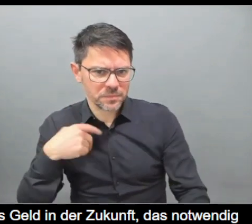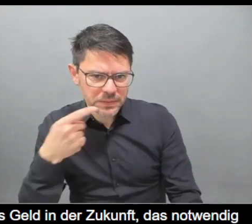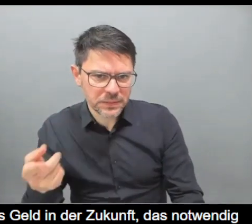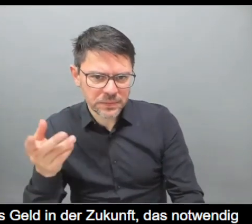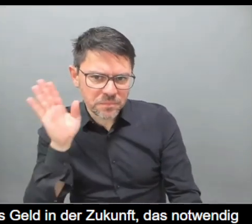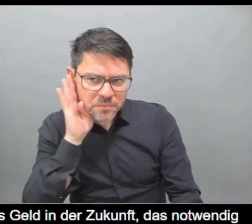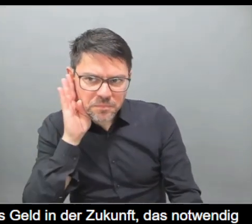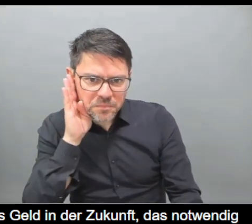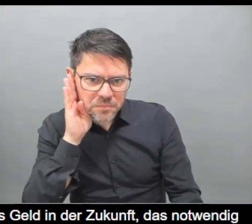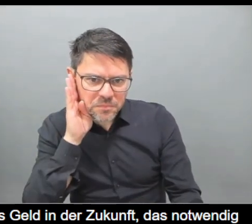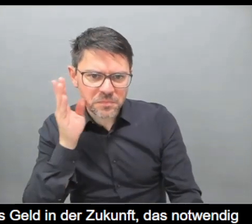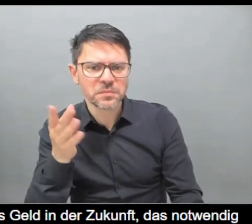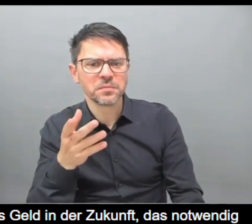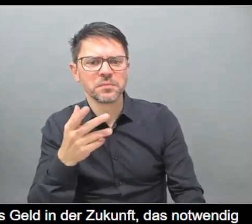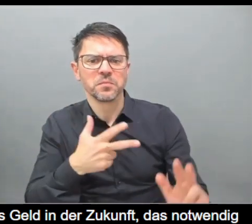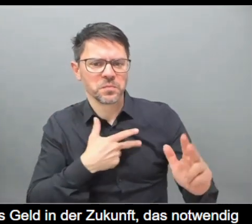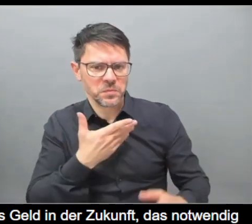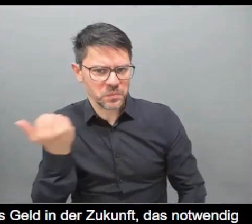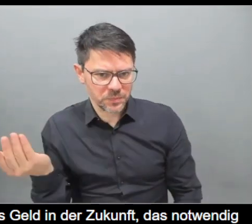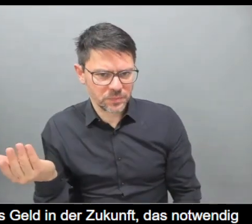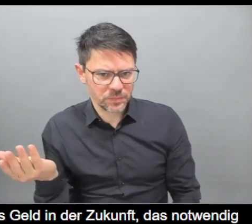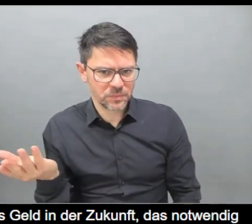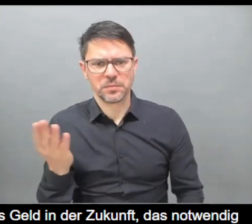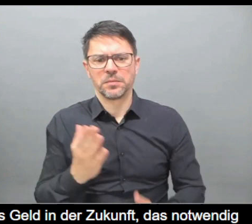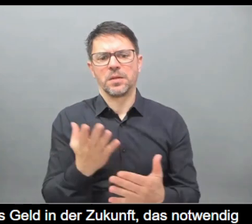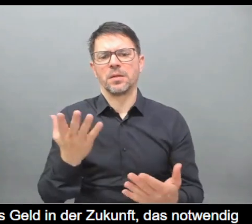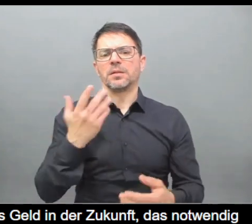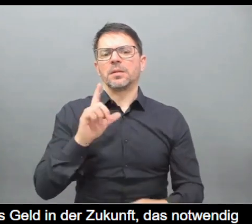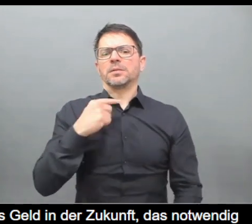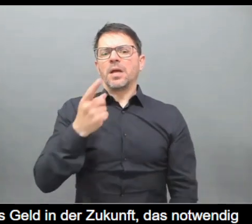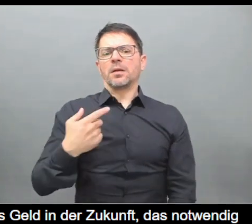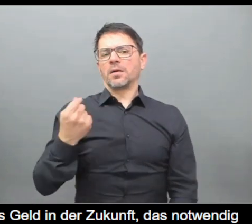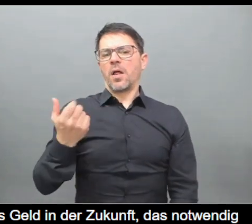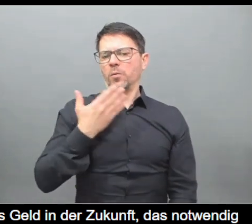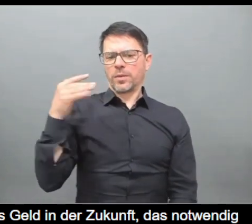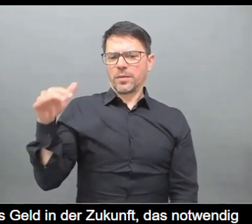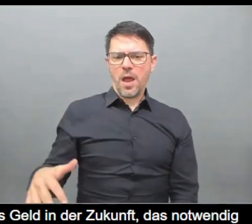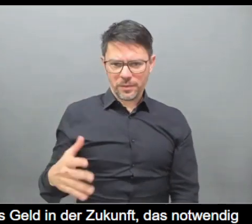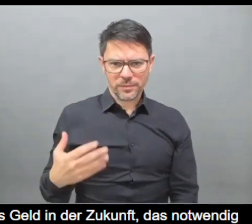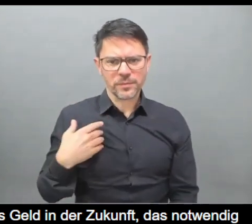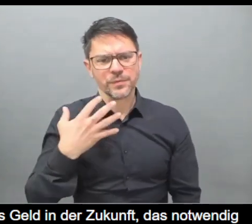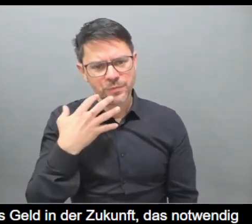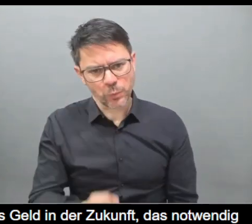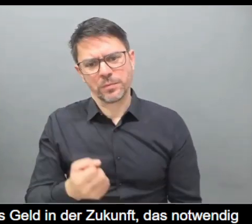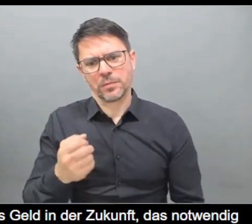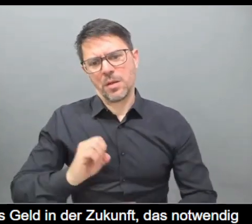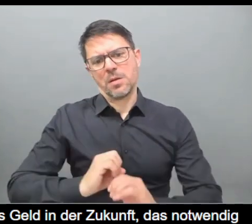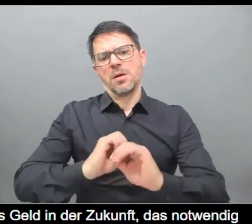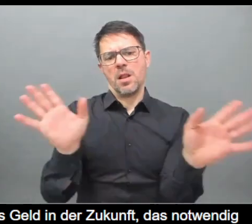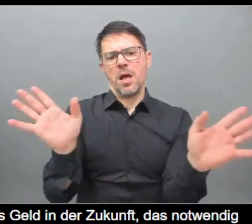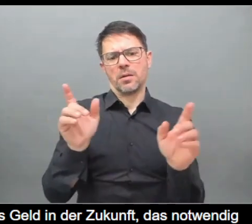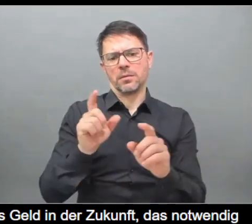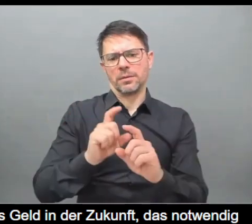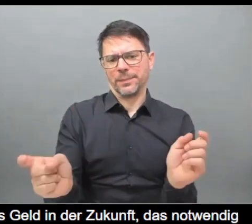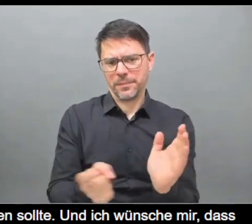für ausländische Pflegekräfte beschäftigt haben, wenn Sie so wollen. Eine One-Stop-Agentur, die versuchen soll, diese Dinge aus einer Hand auch zu steuern.